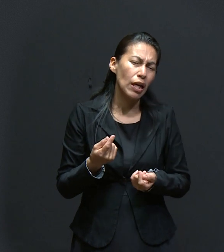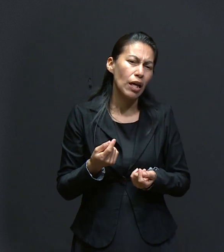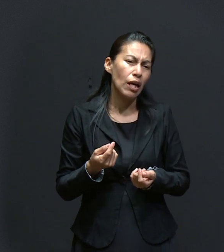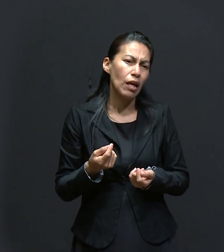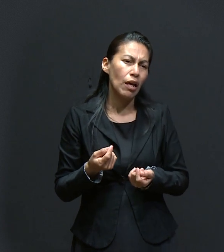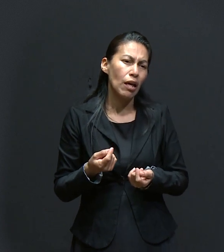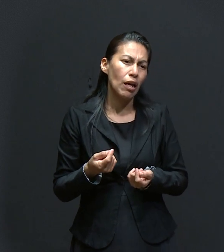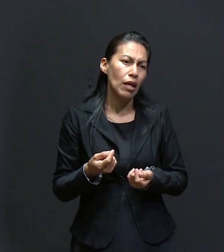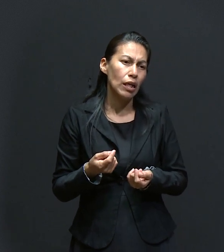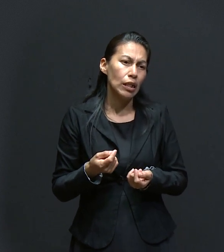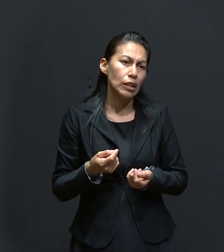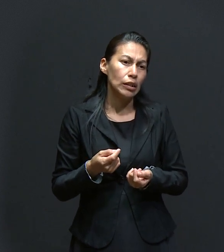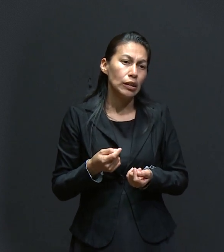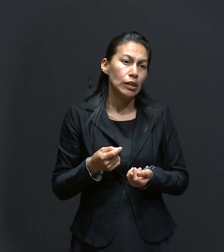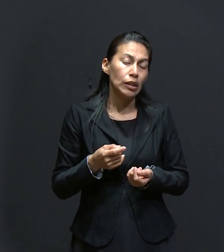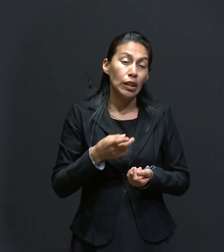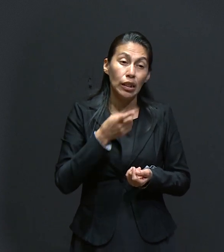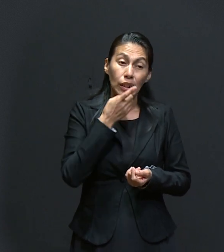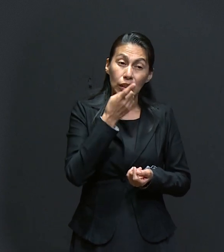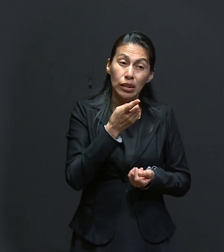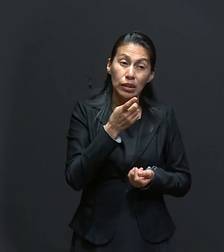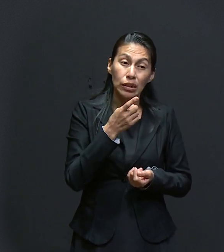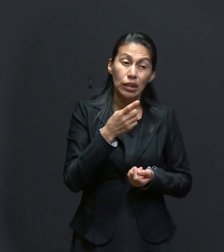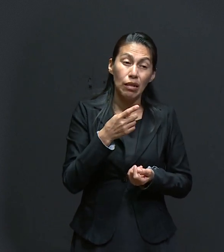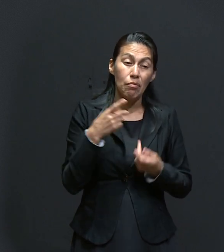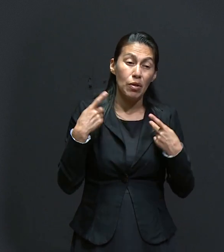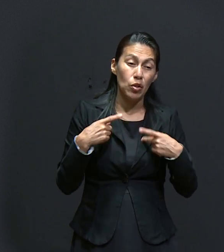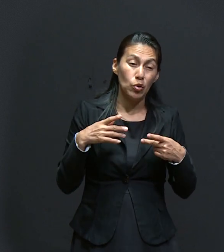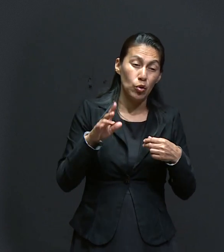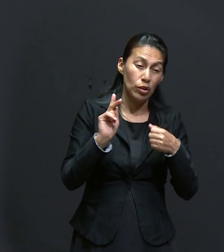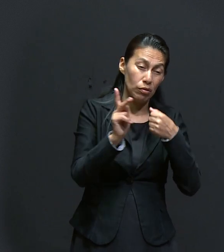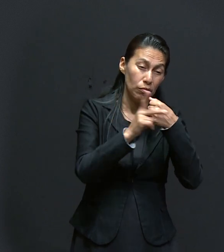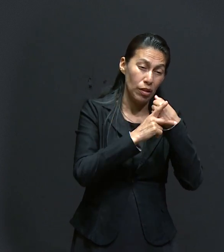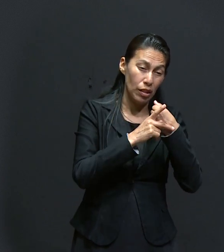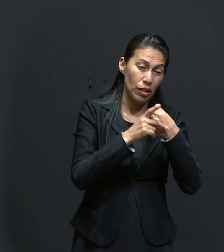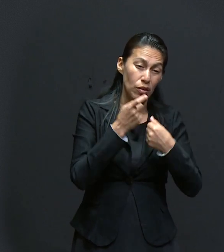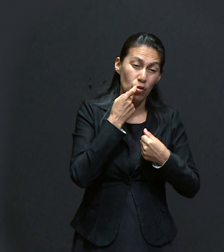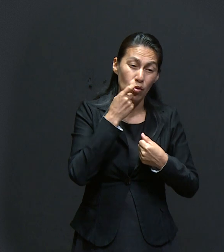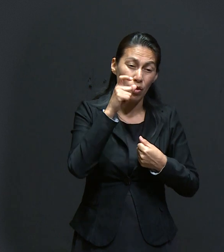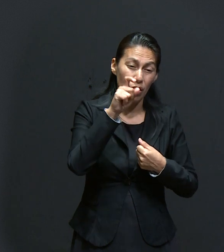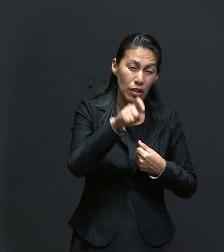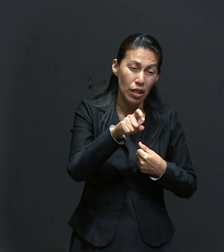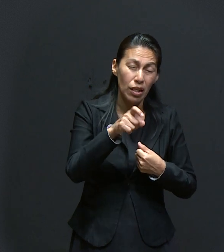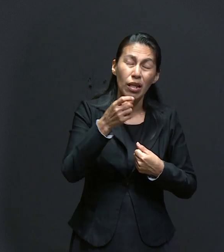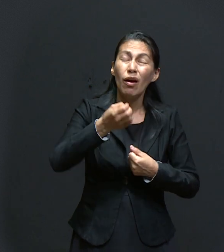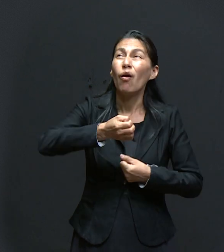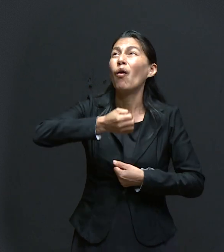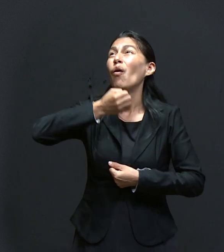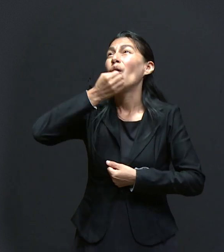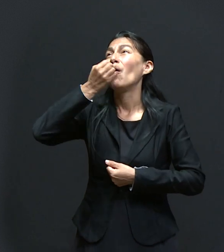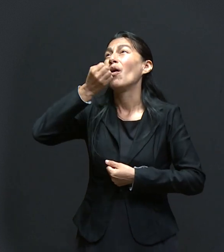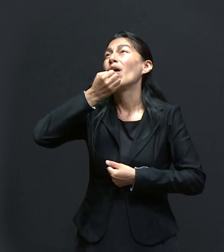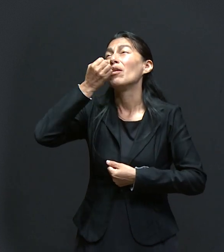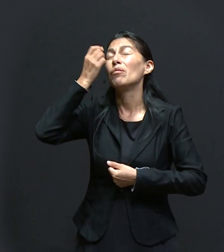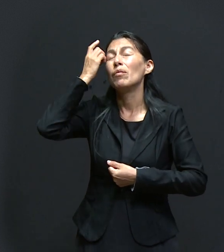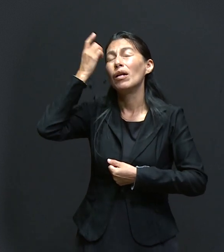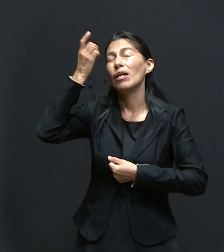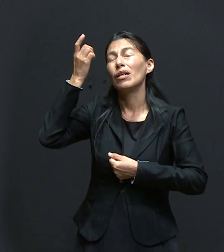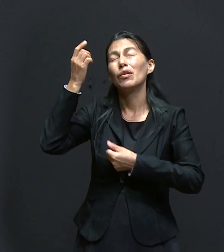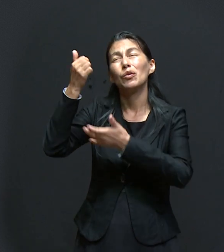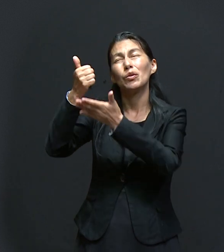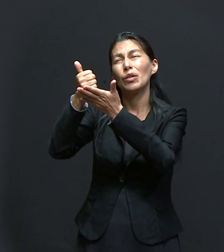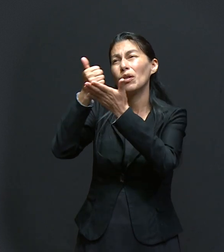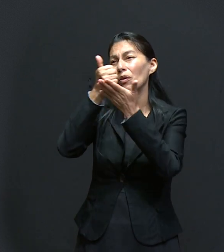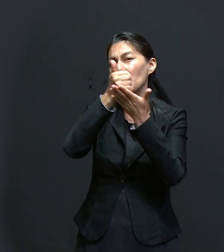de la necesidad del pueblo ucraniano levantando su voz al cielo para que dios intervenga en este